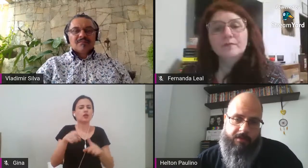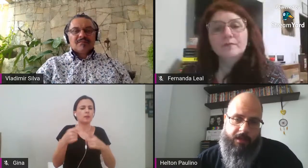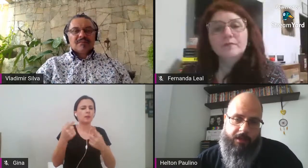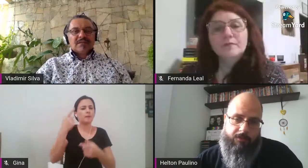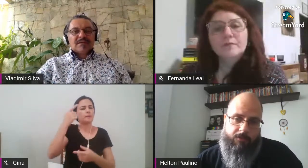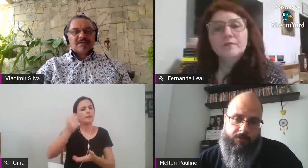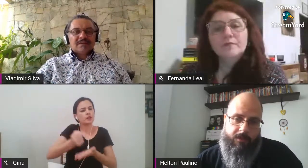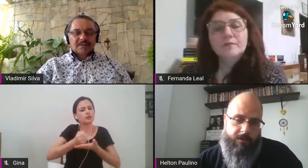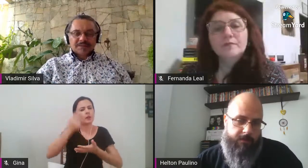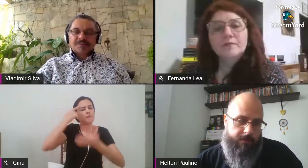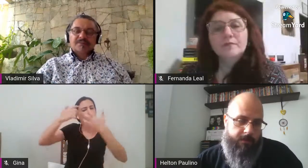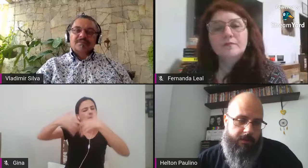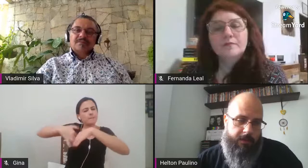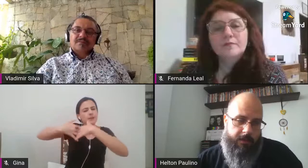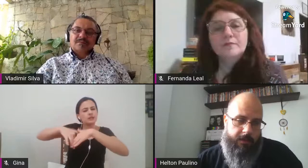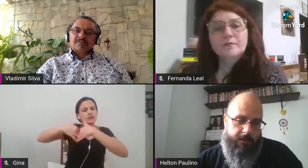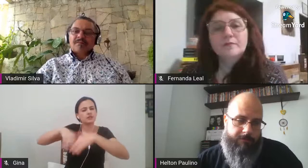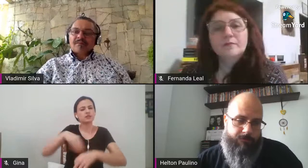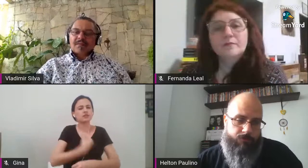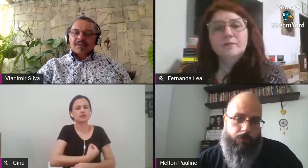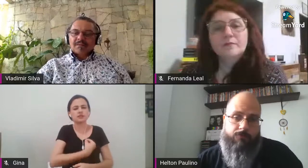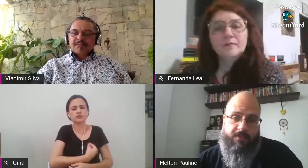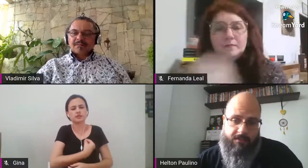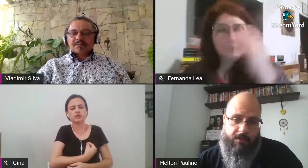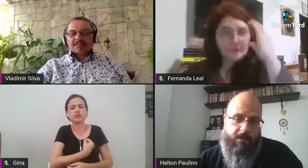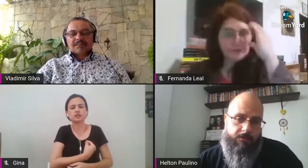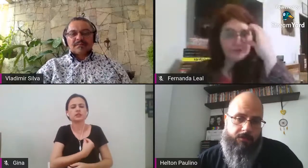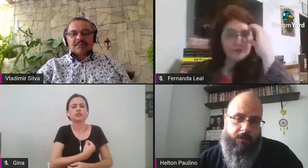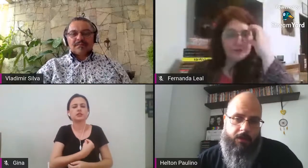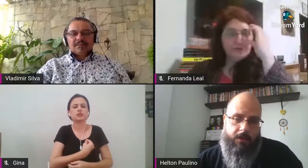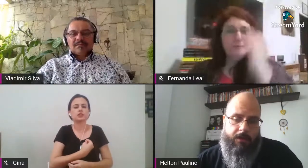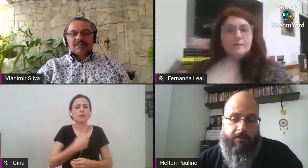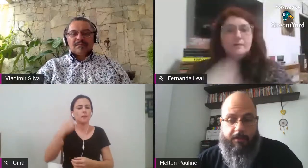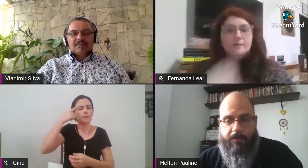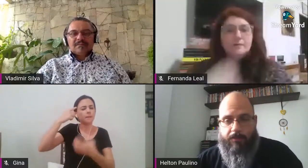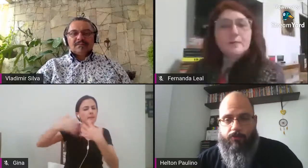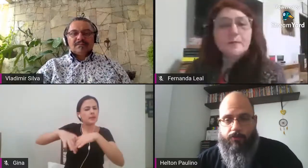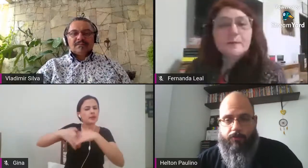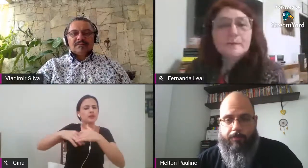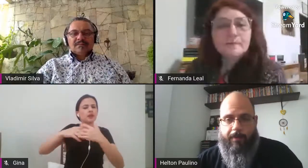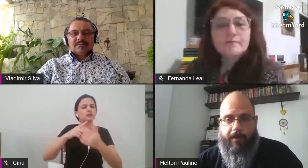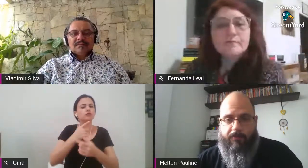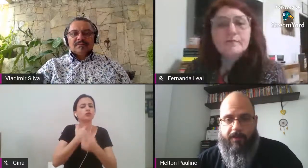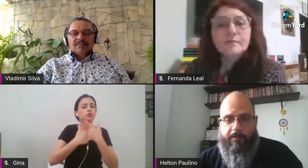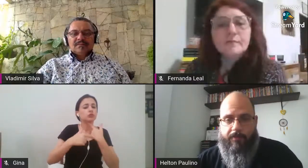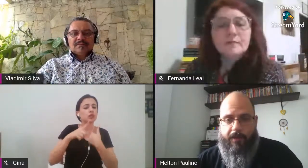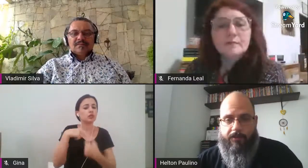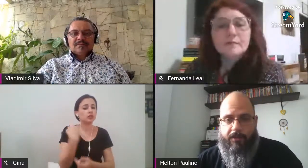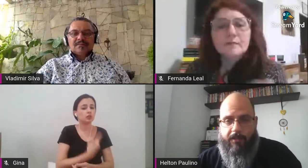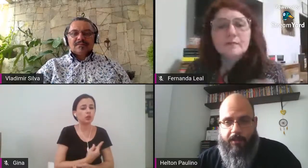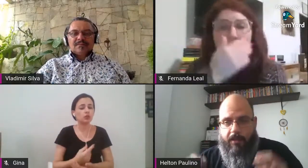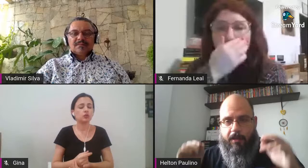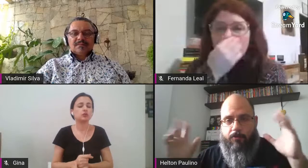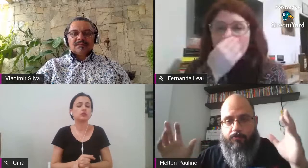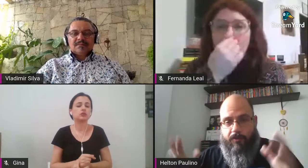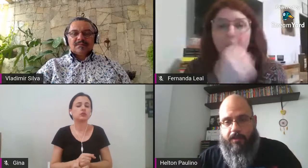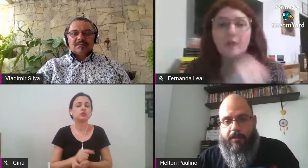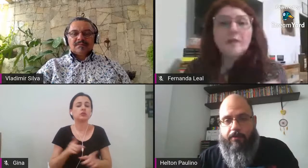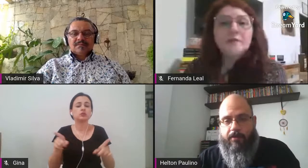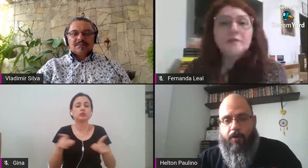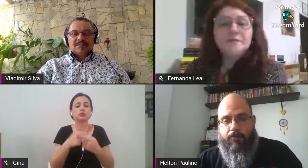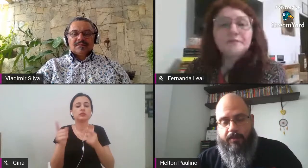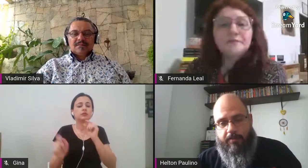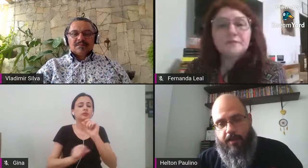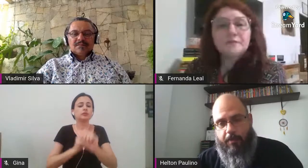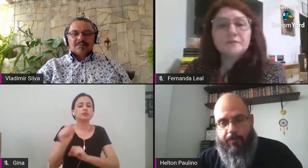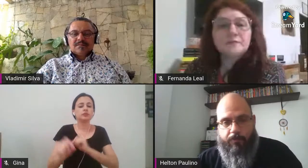para pensar nas nossas, nos nossos anseios, e, acima de tudo, para que faça com que a gente consiga